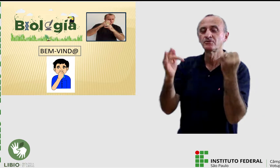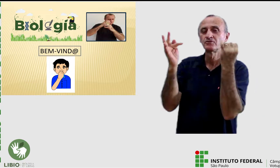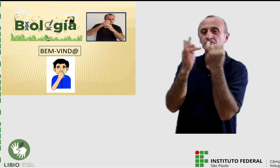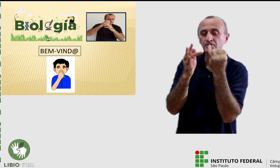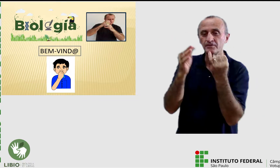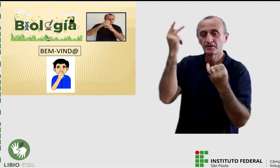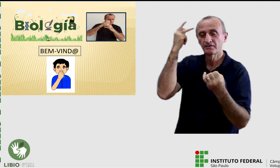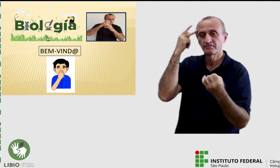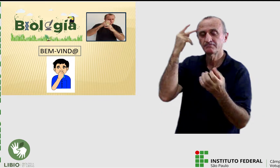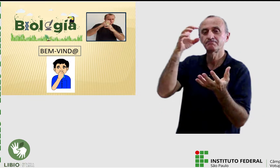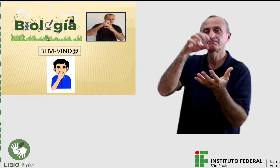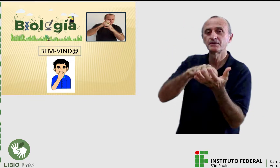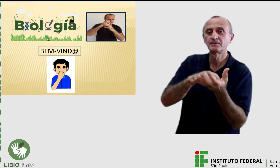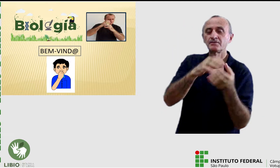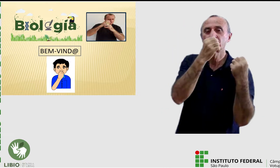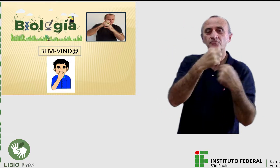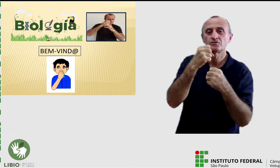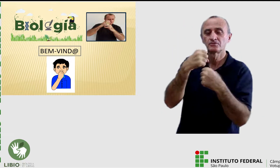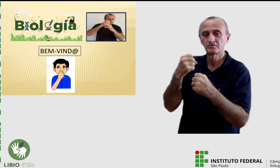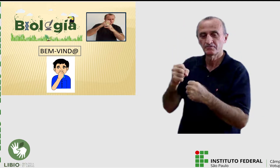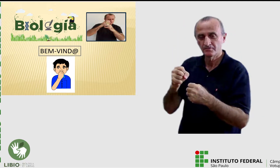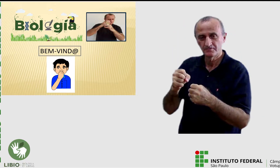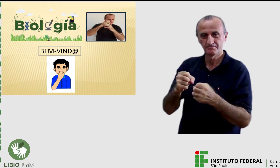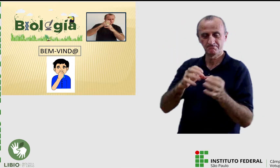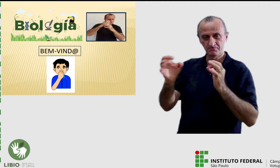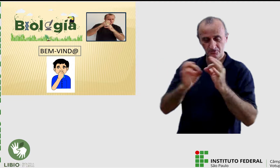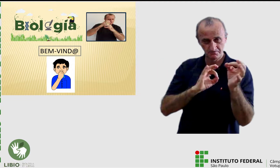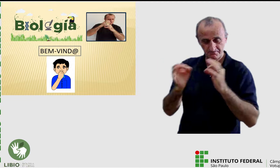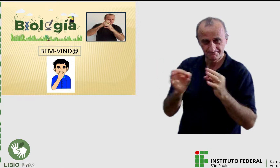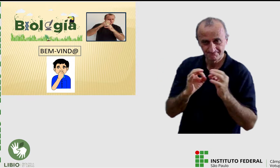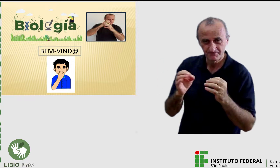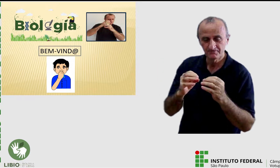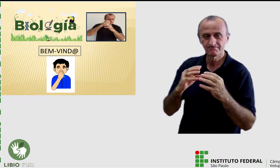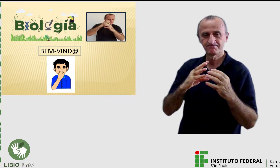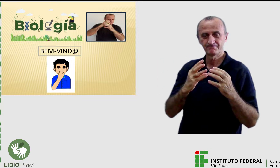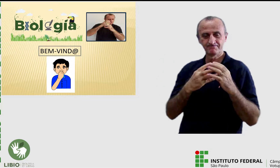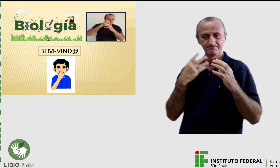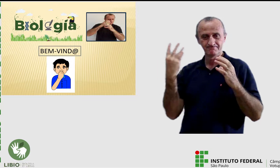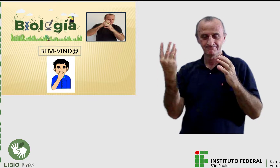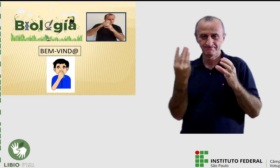concomitantes, Instituto Federal de São Paulo, campus Votuporanga. É o projeto Libio.